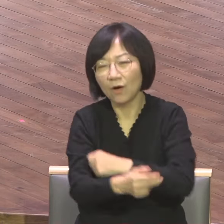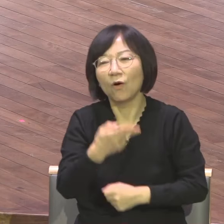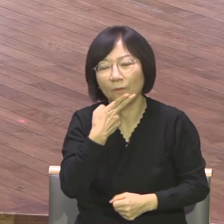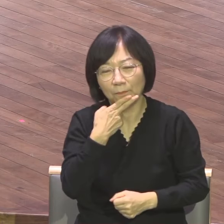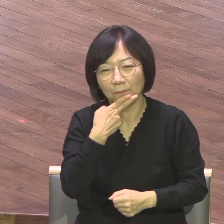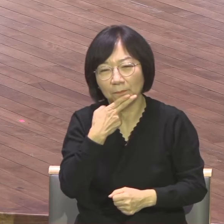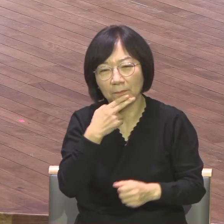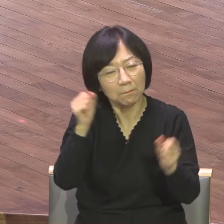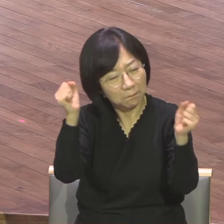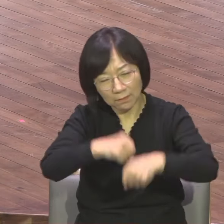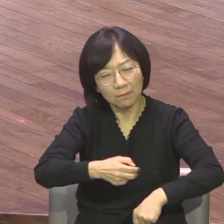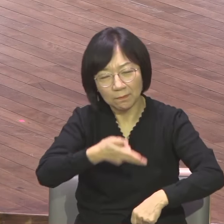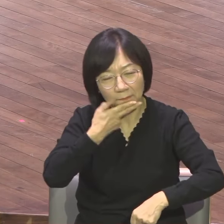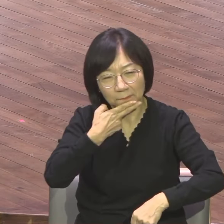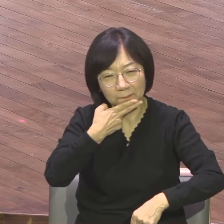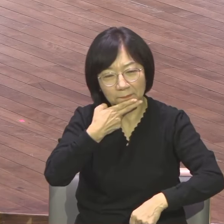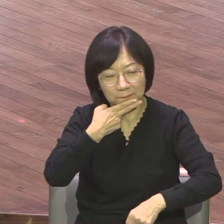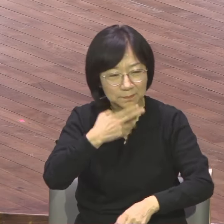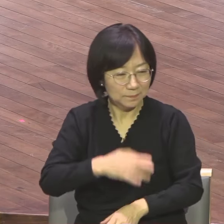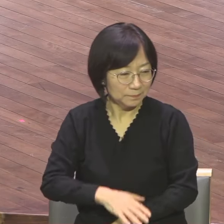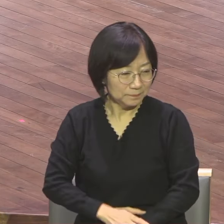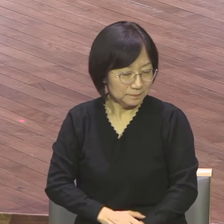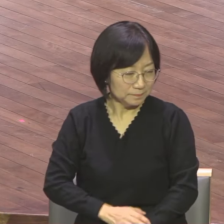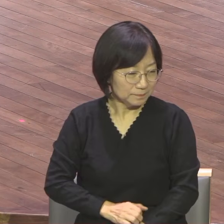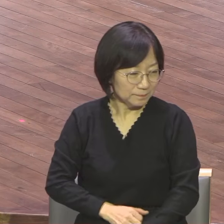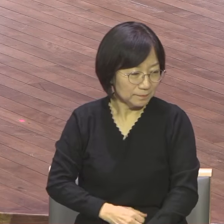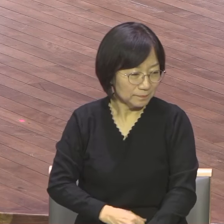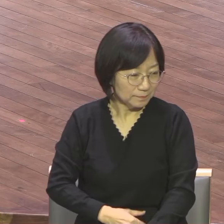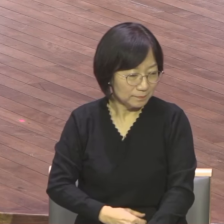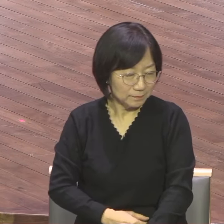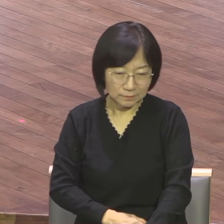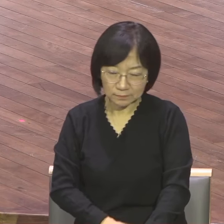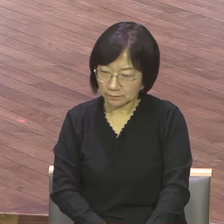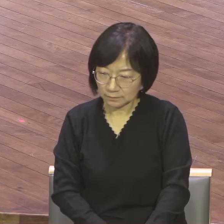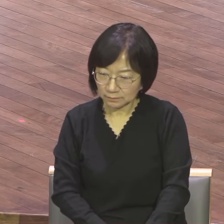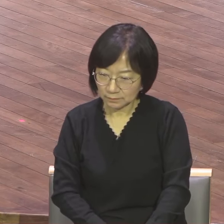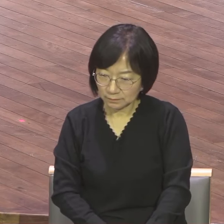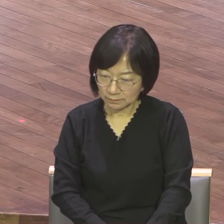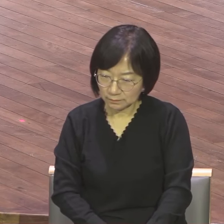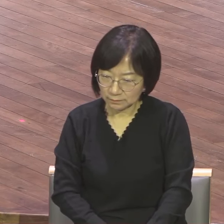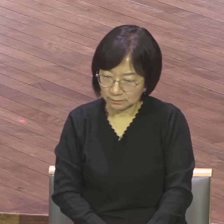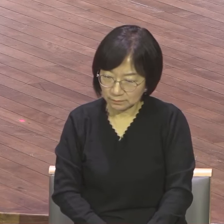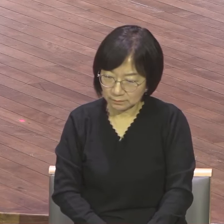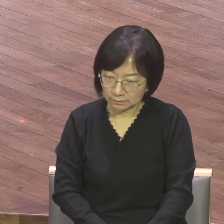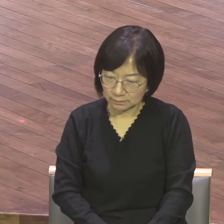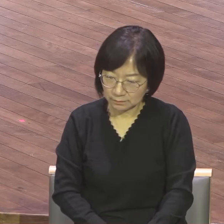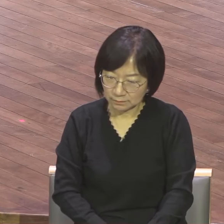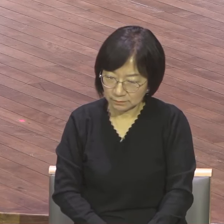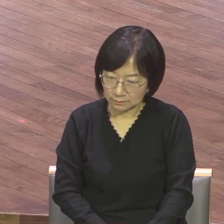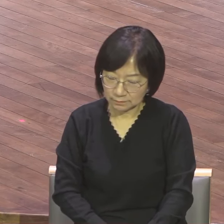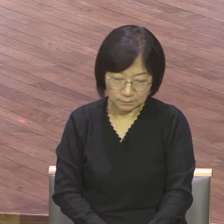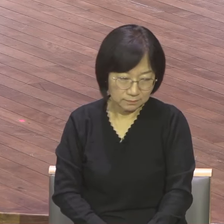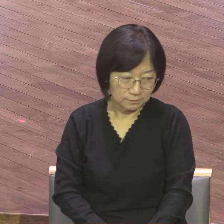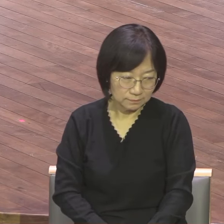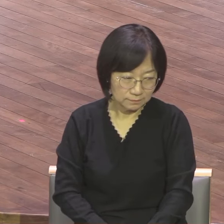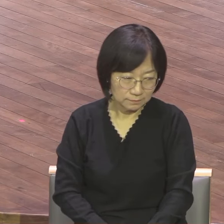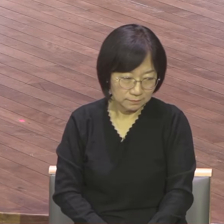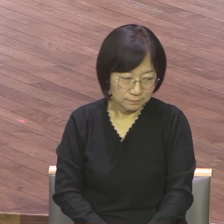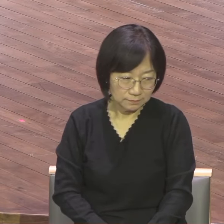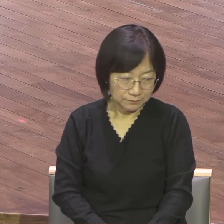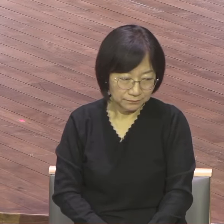그렇잖아요. 옛날에 그 저 동북의 김덕신 목사님 우리 내가 수용을 해서 부흥회 와서 3년만 예수 똑바로